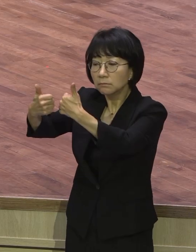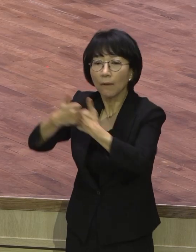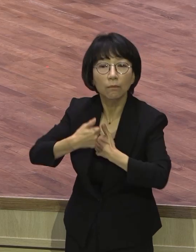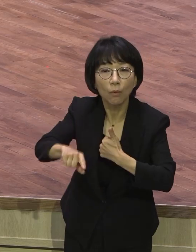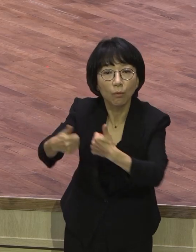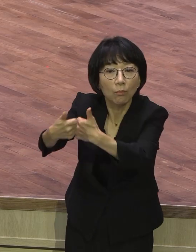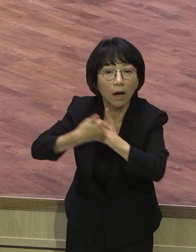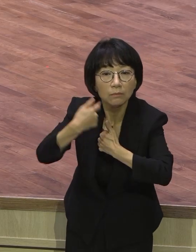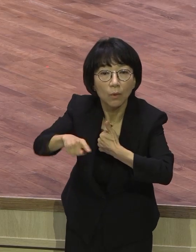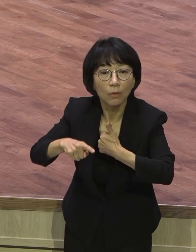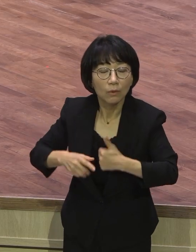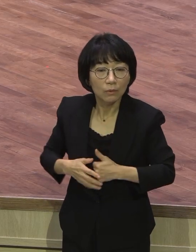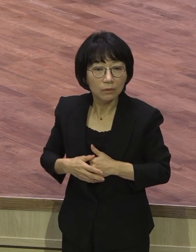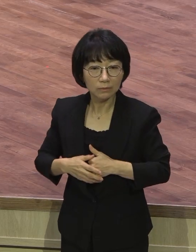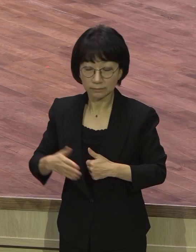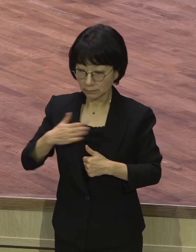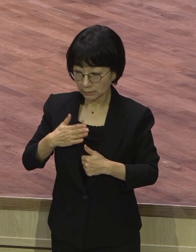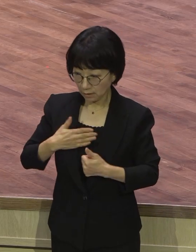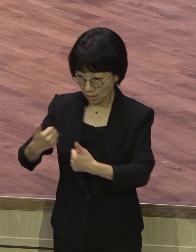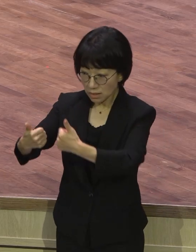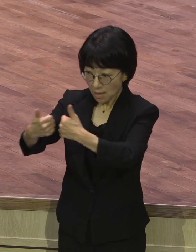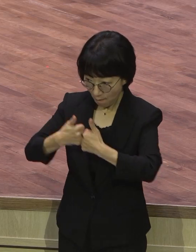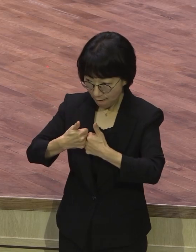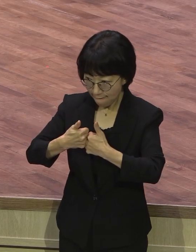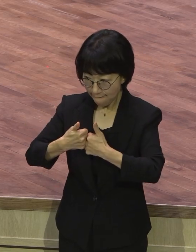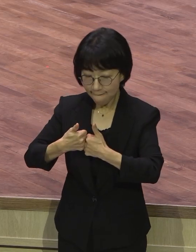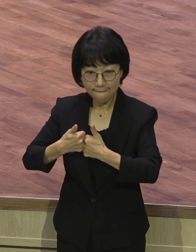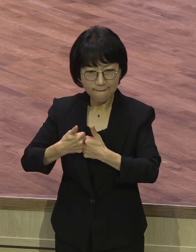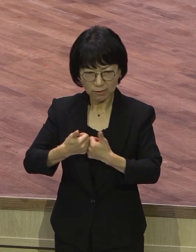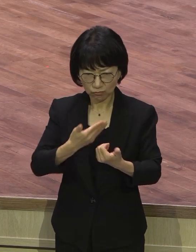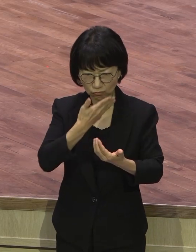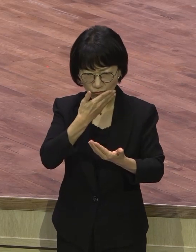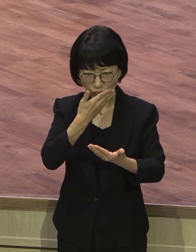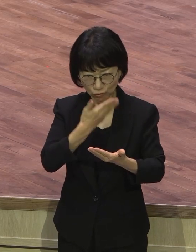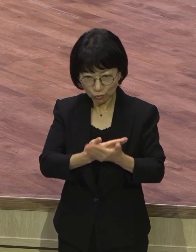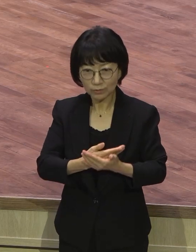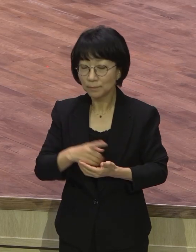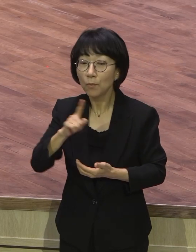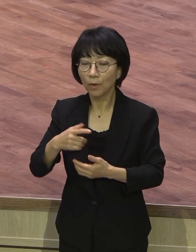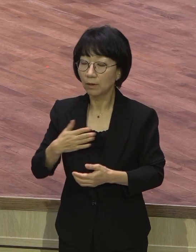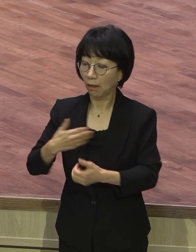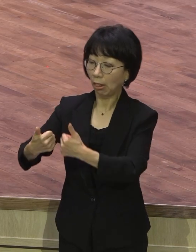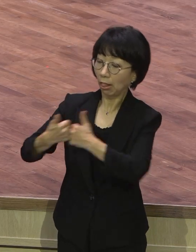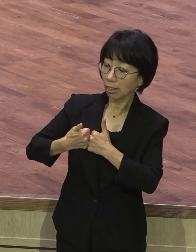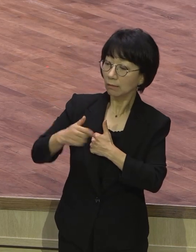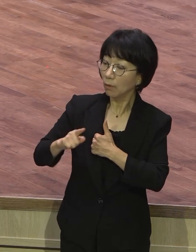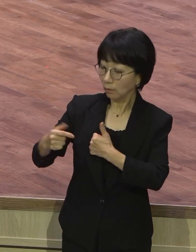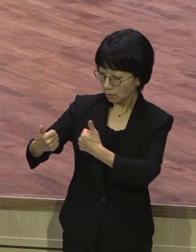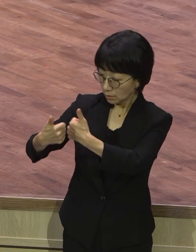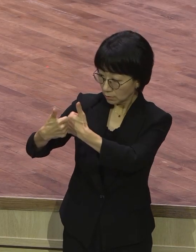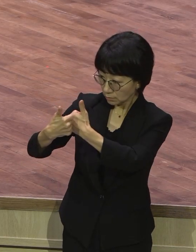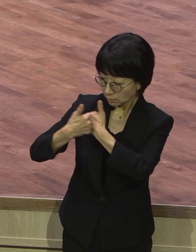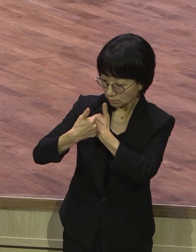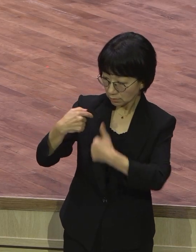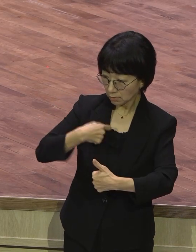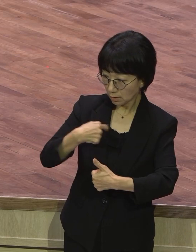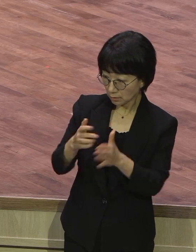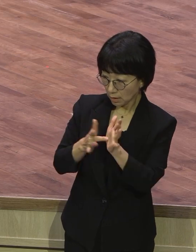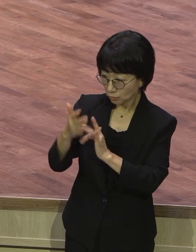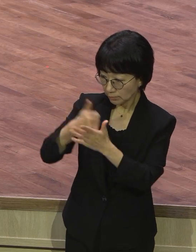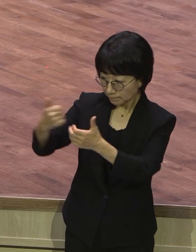너는 나를 따르라 이 말씀 속에는 아주 중요한 의미가 담겨져 있어요. 나를 따르라 이